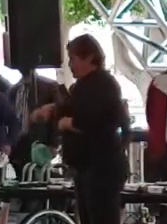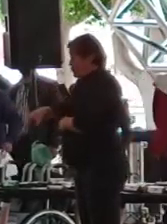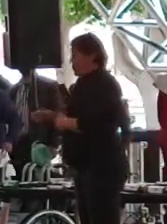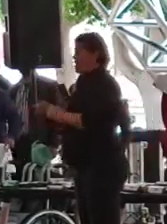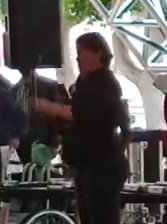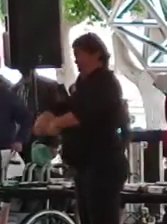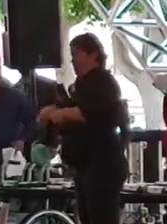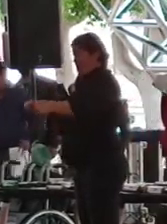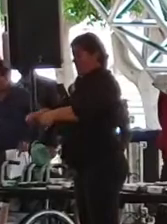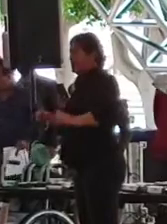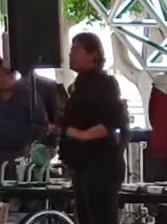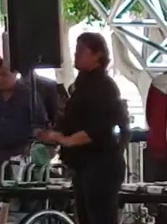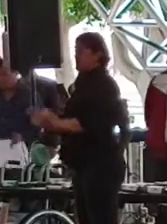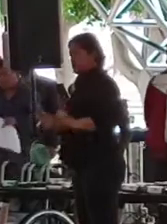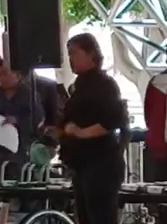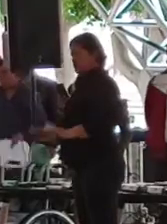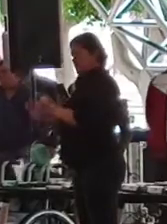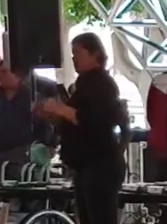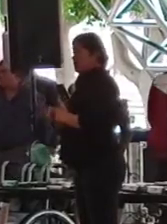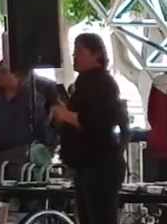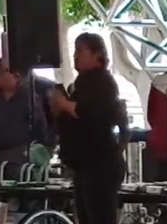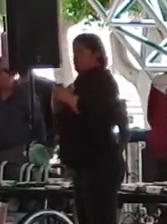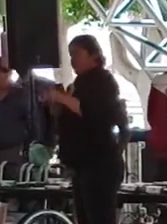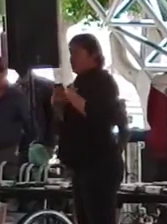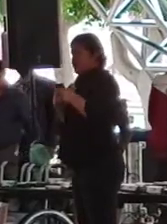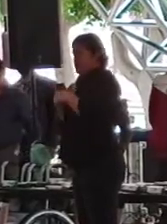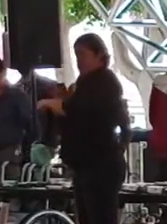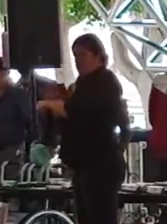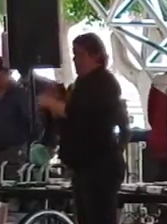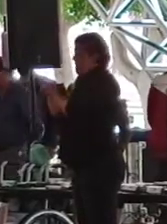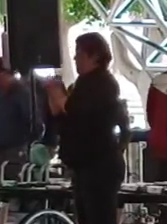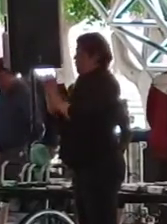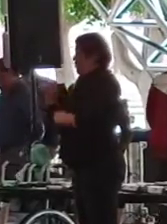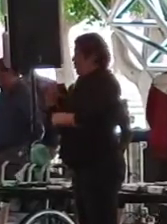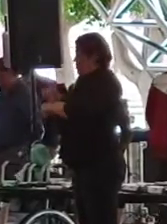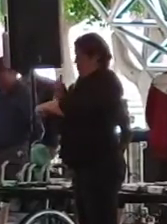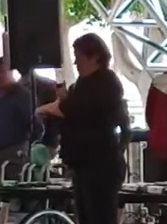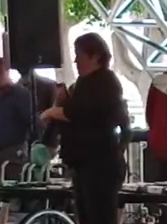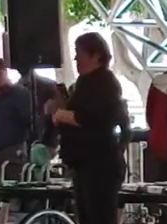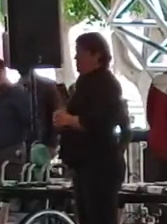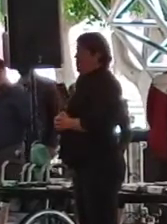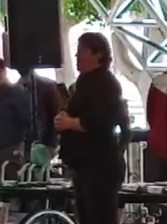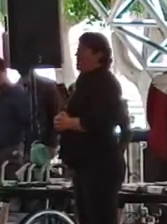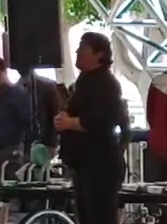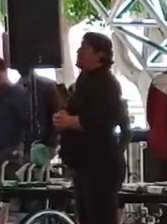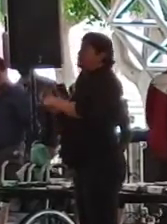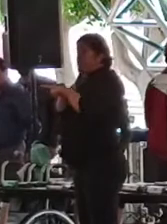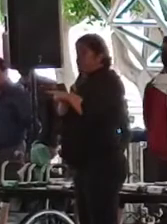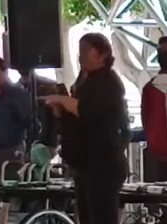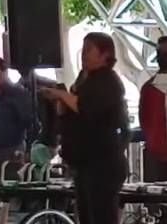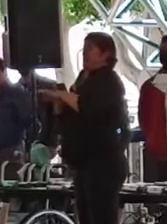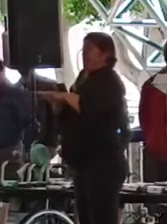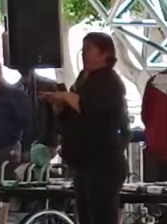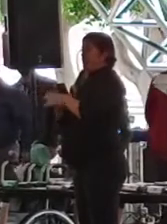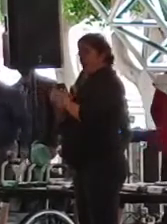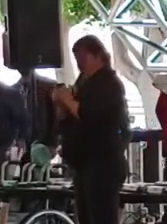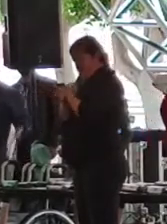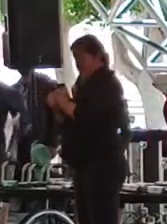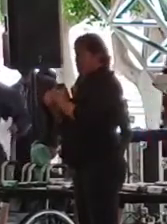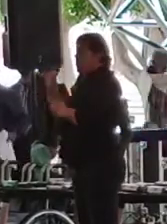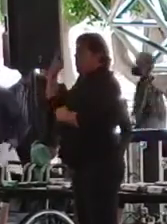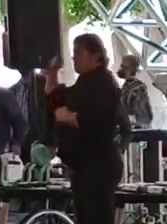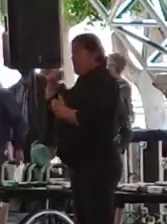andaderas, sillas de ruedas a varios beneficiarios que también nos acompañan el día de hoy. Pero seguiremos trabajando muy fuerte para llegar